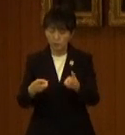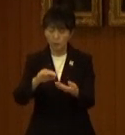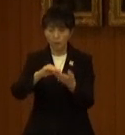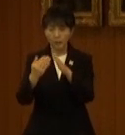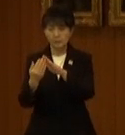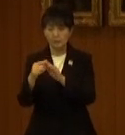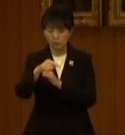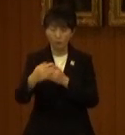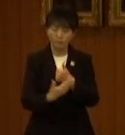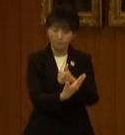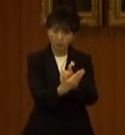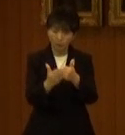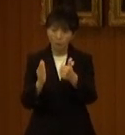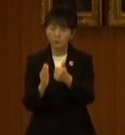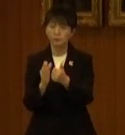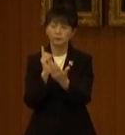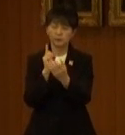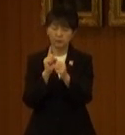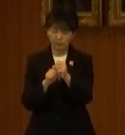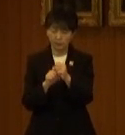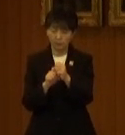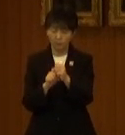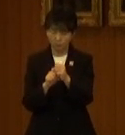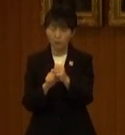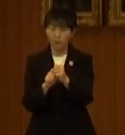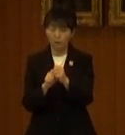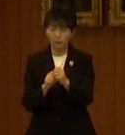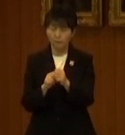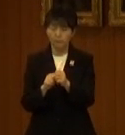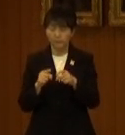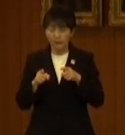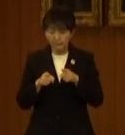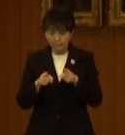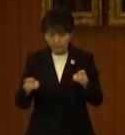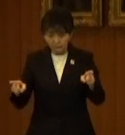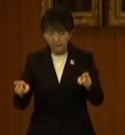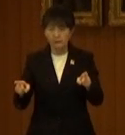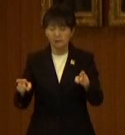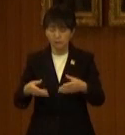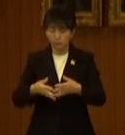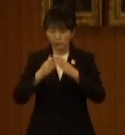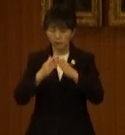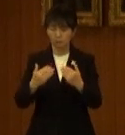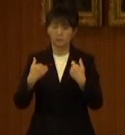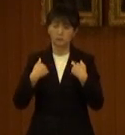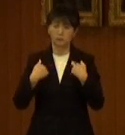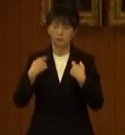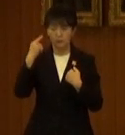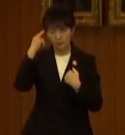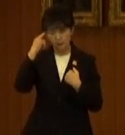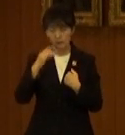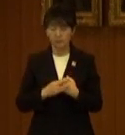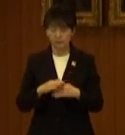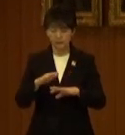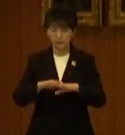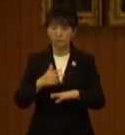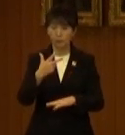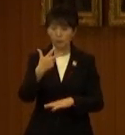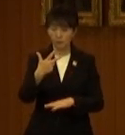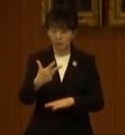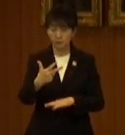を守るためにも、徹底した取り組みが不可欠だと考えております。札幌市といたしまし